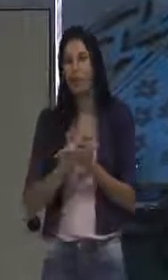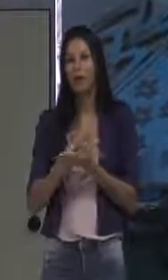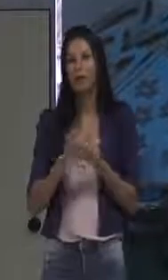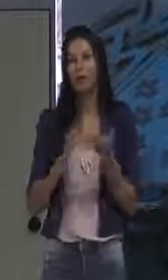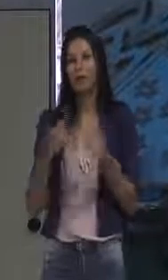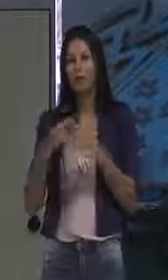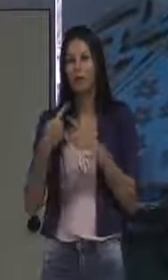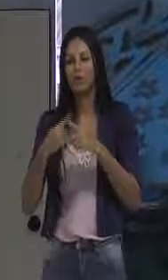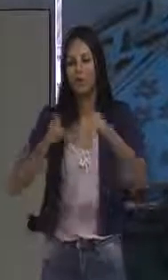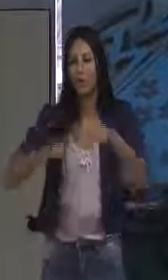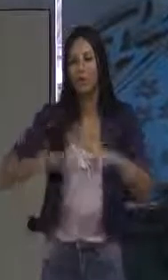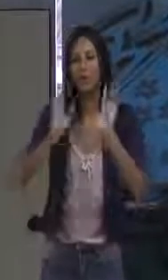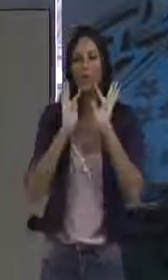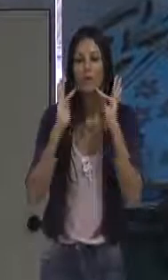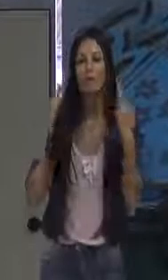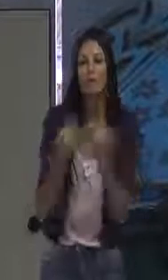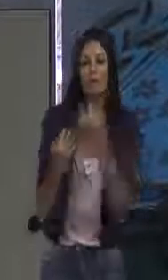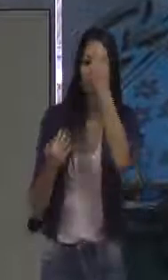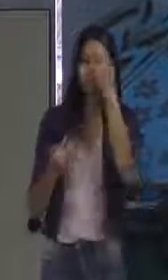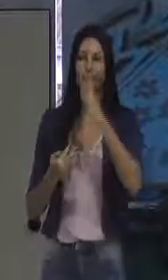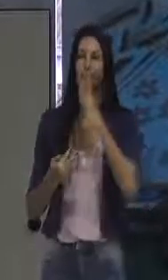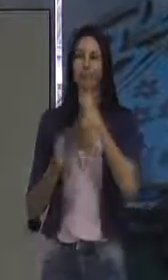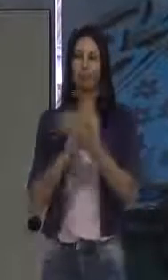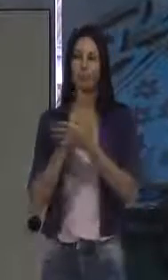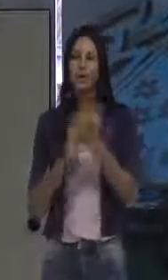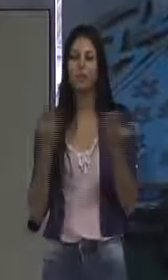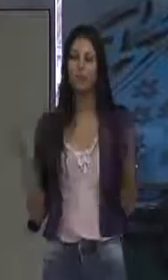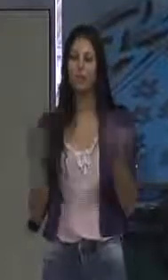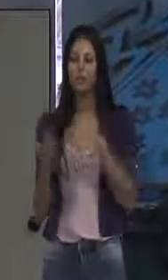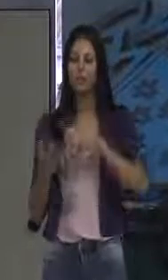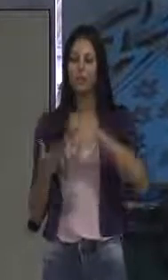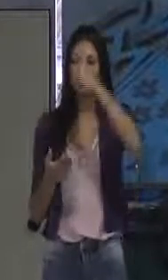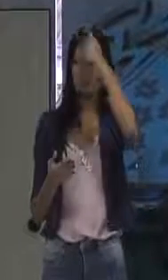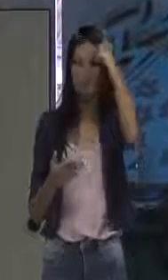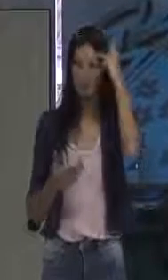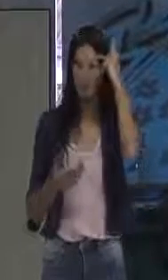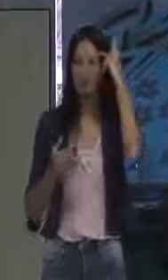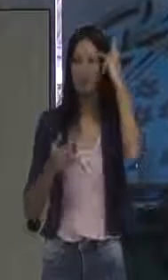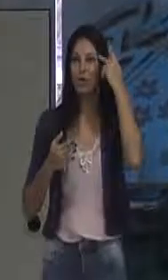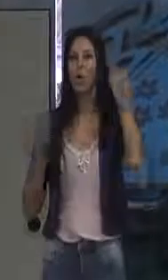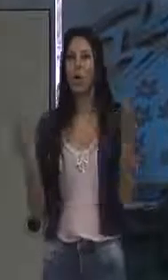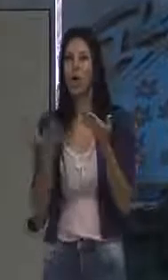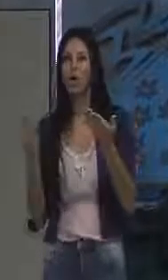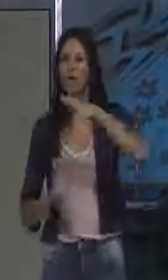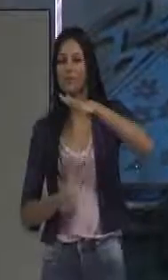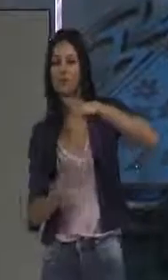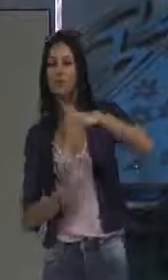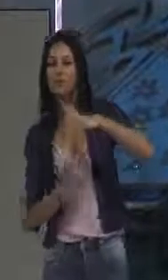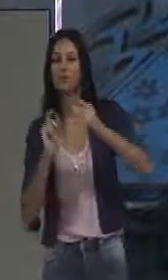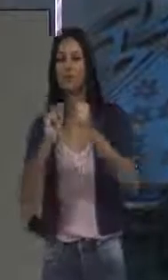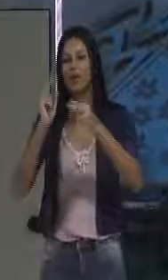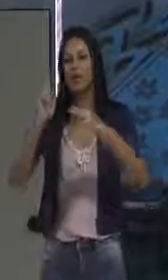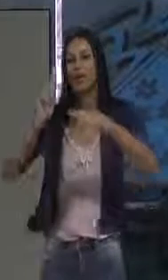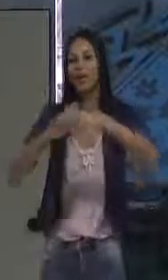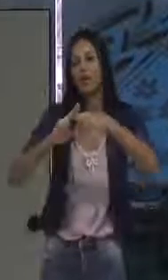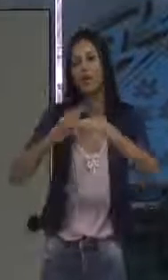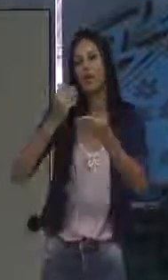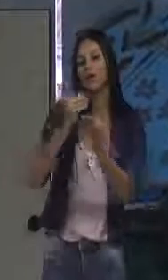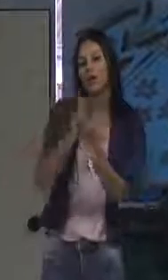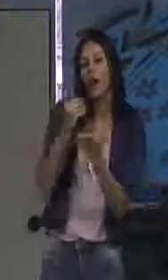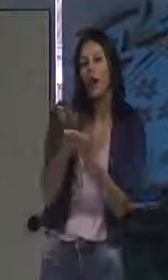familiar, é quase desconhecido. Agora tem um pessoal aí da cooperativa Cabruca, que faz o cacau orgânico, mas são